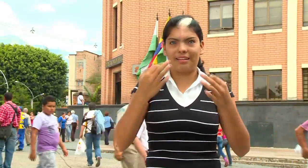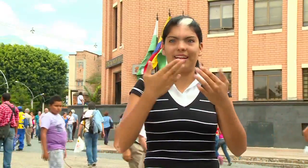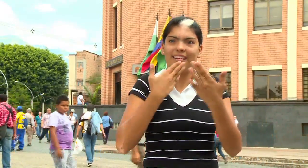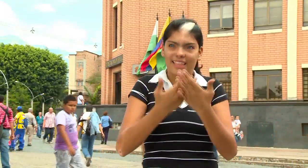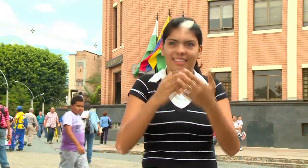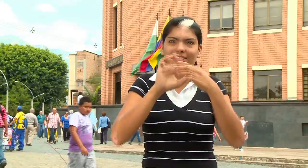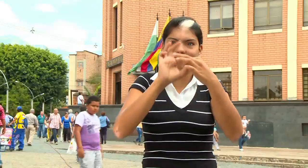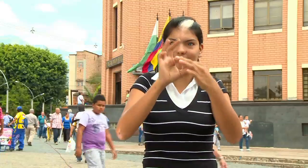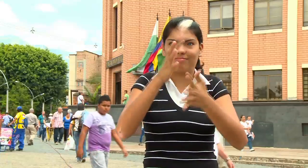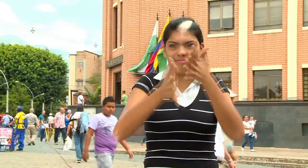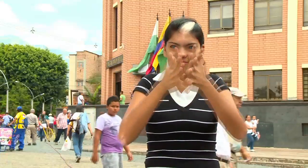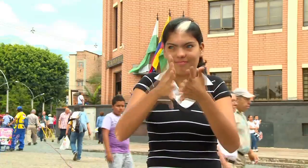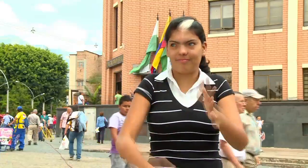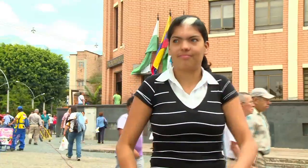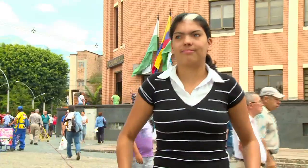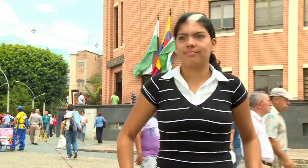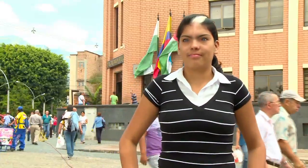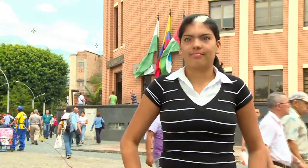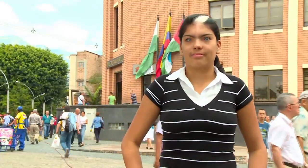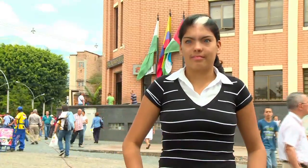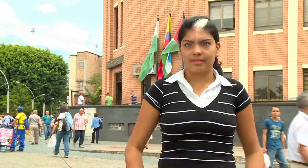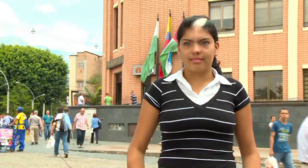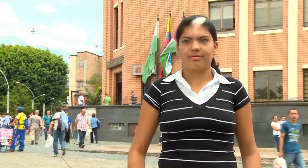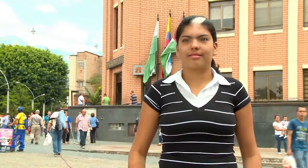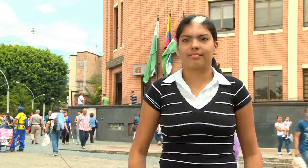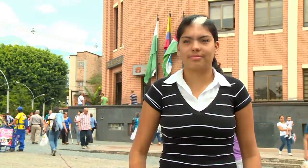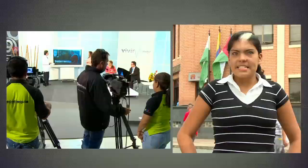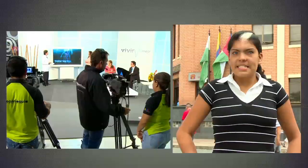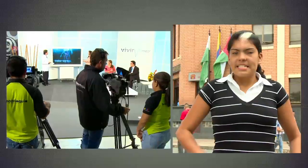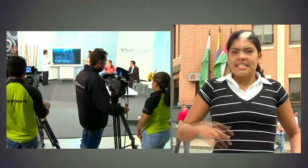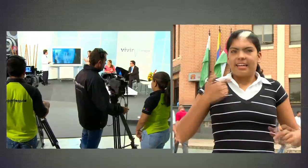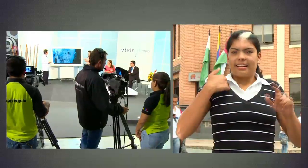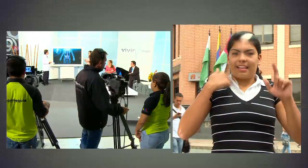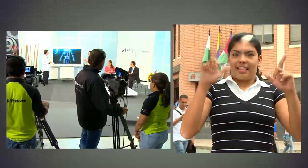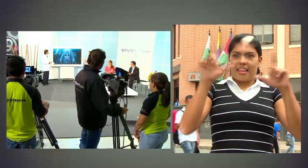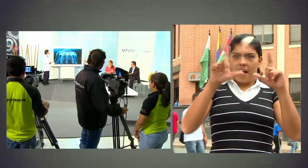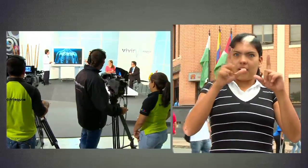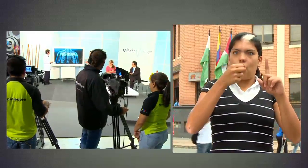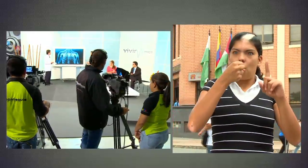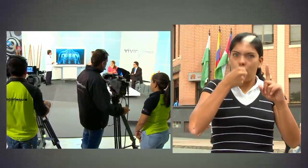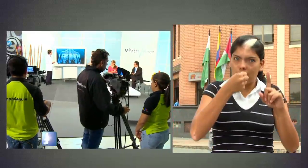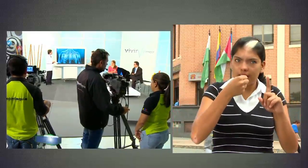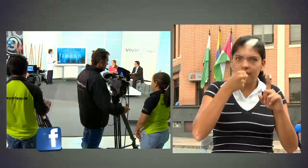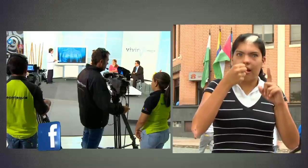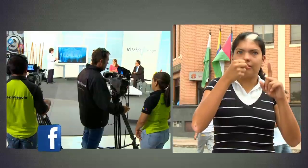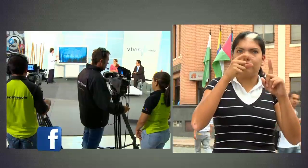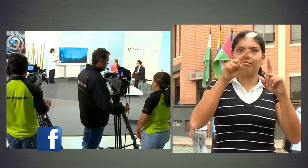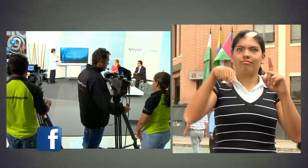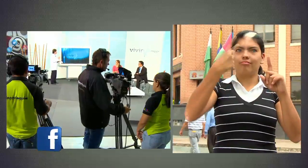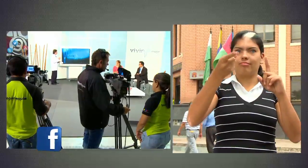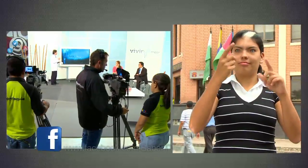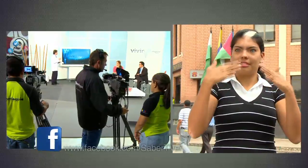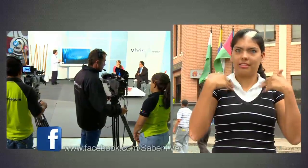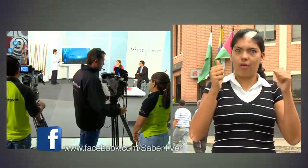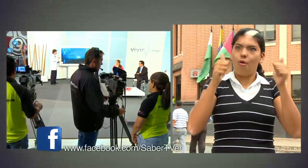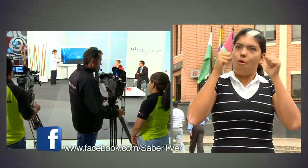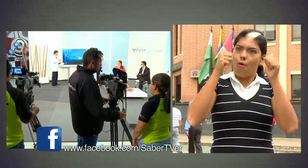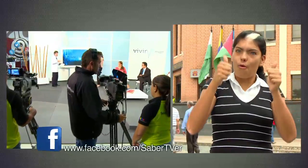que algunos tratamientos caseros que sirven y otros que no. Pues en el caso de las noticias y de salud están bien, pero sí me gustaría